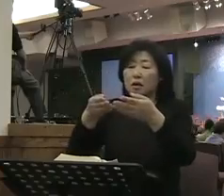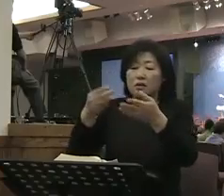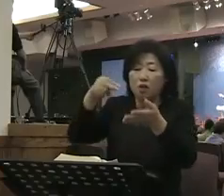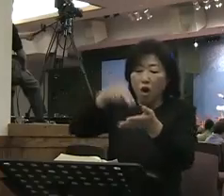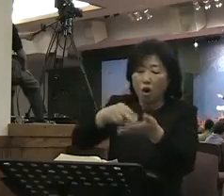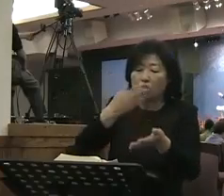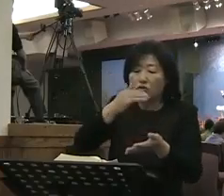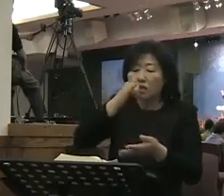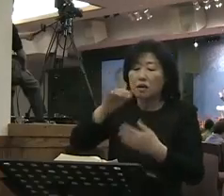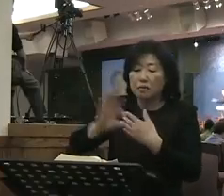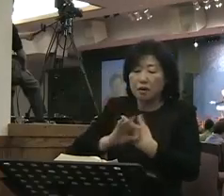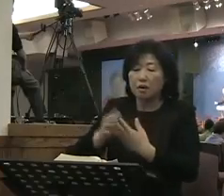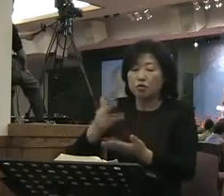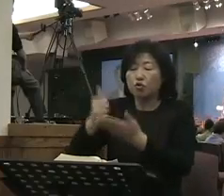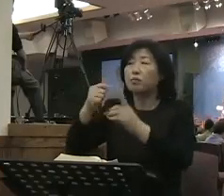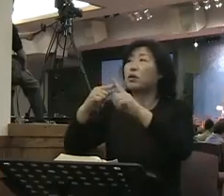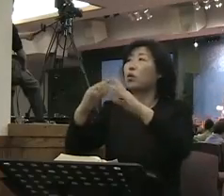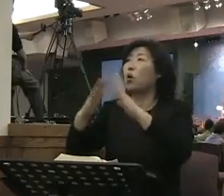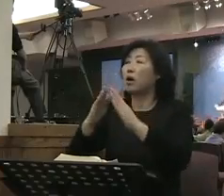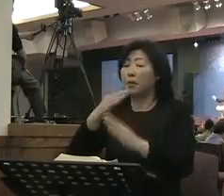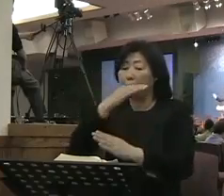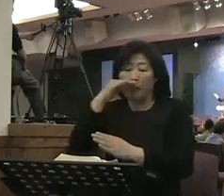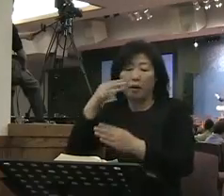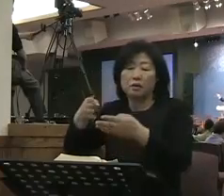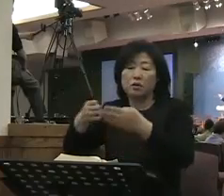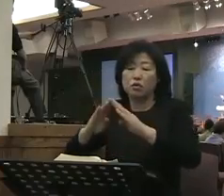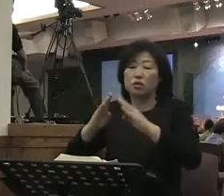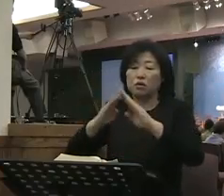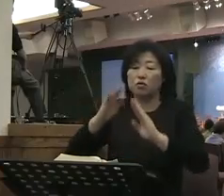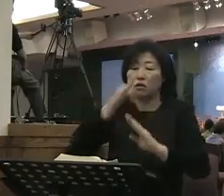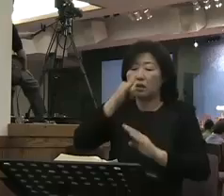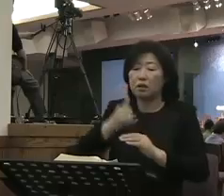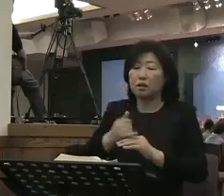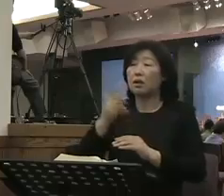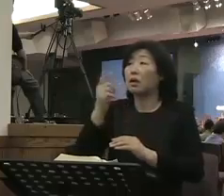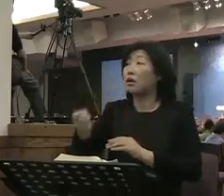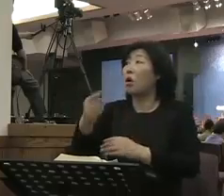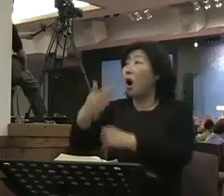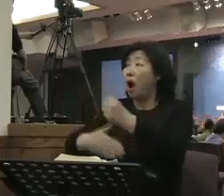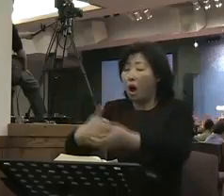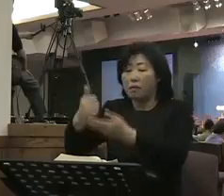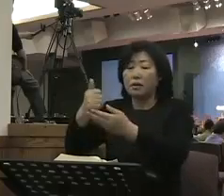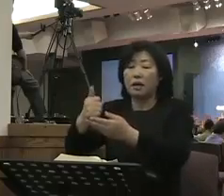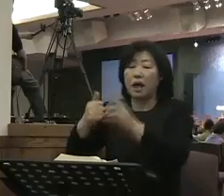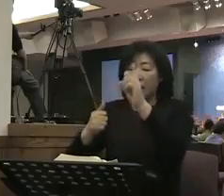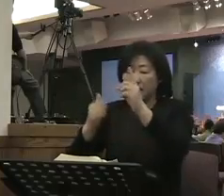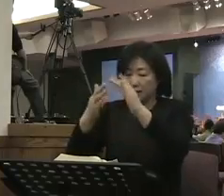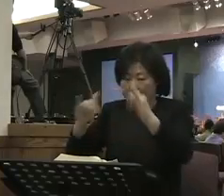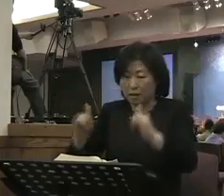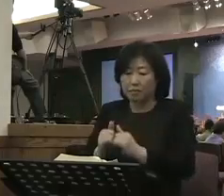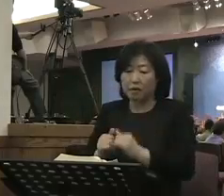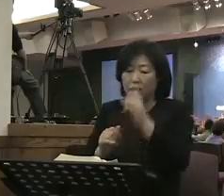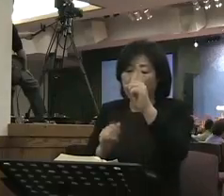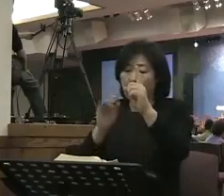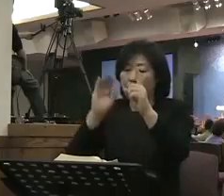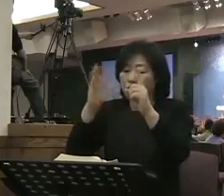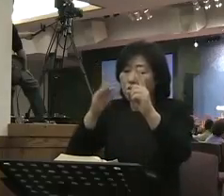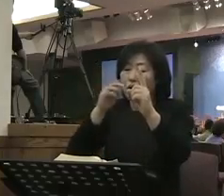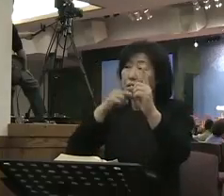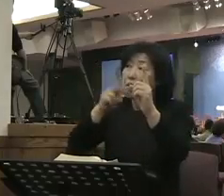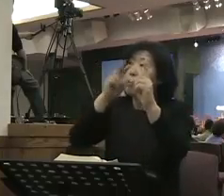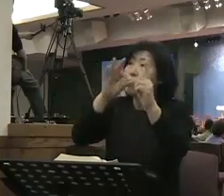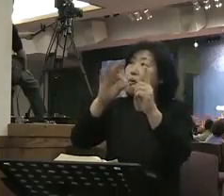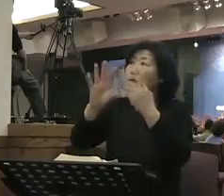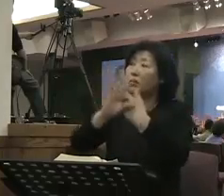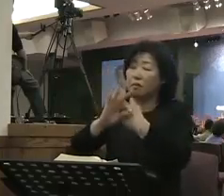있으면 주님의 교회가 바로 세워질 것이다. 그러한 가운데서도 너 하나님의 사람 한 사람이 하나님을 바라보며 제대로 설